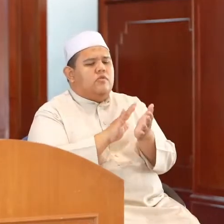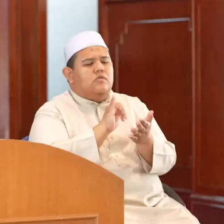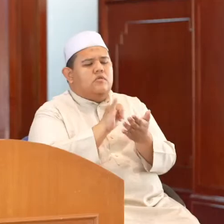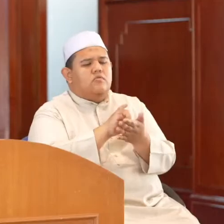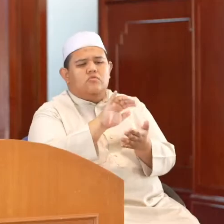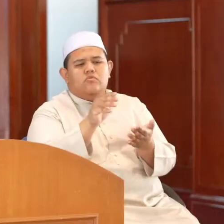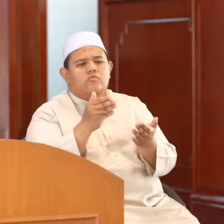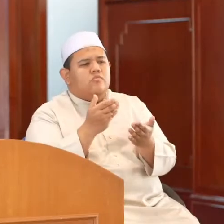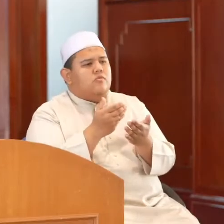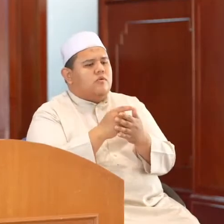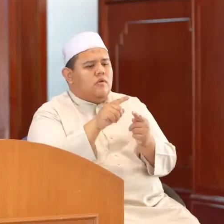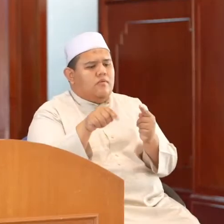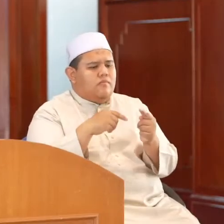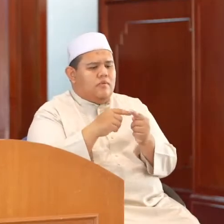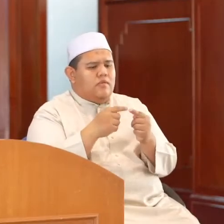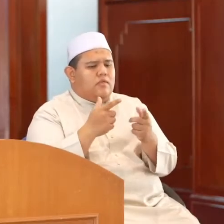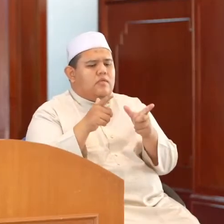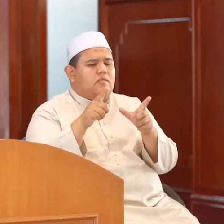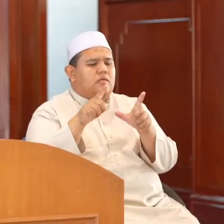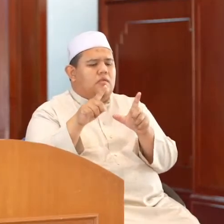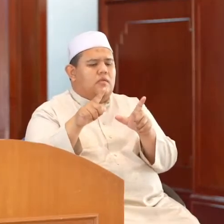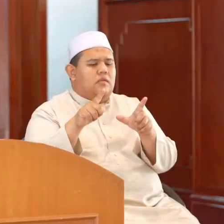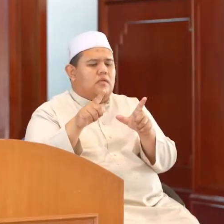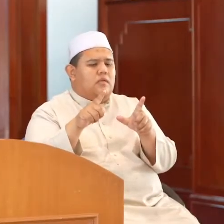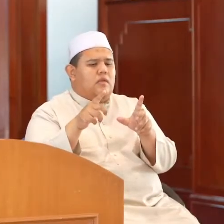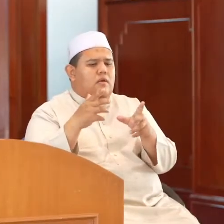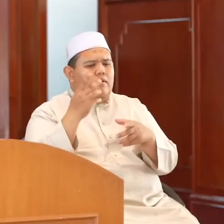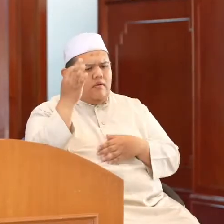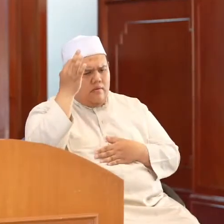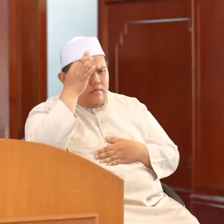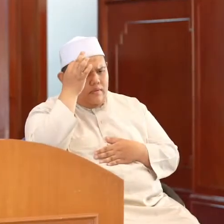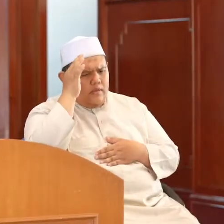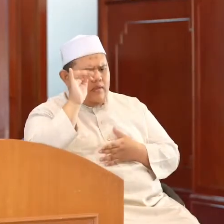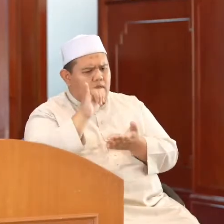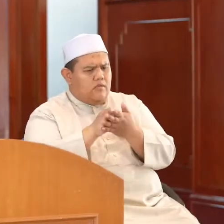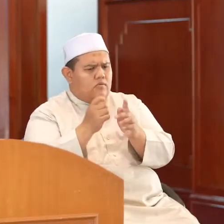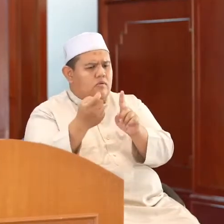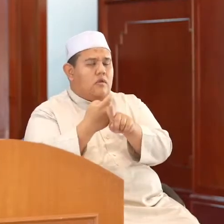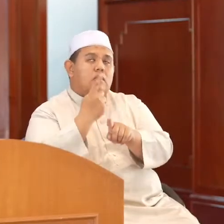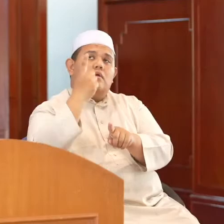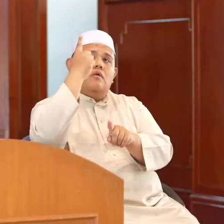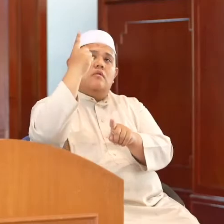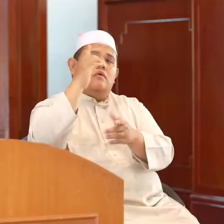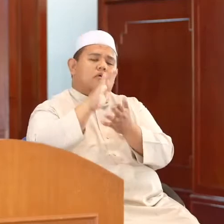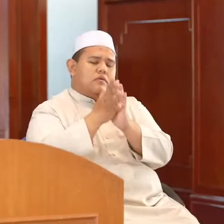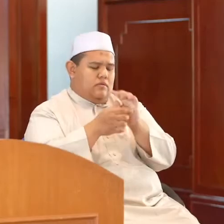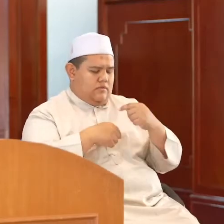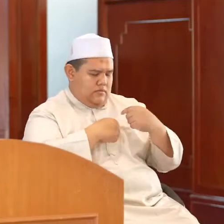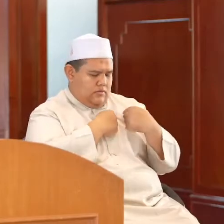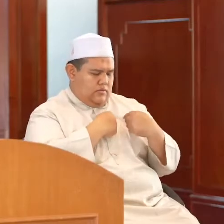ini, bila kita letak daripada Allah, maka hati kita pun tenang.